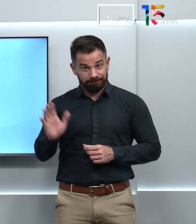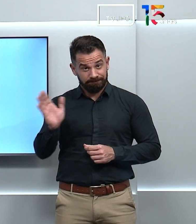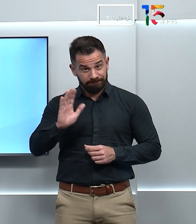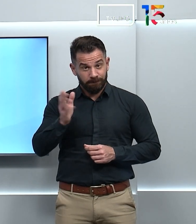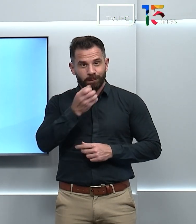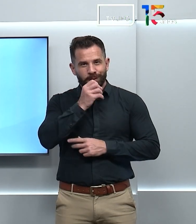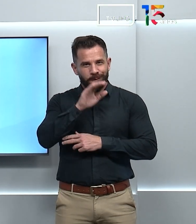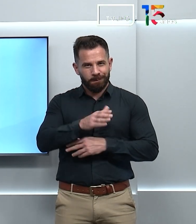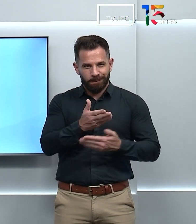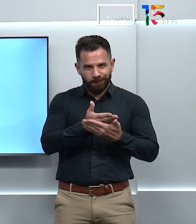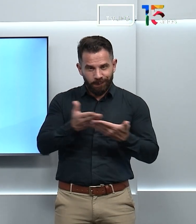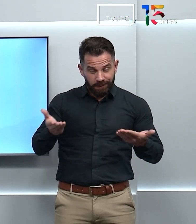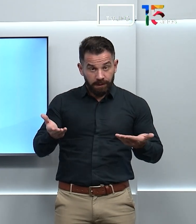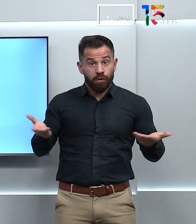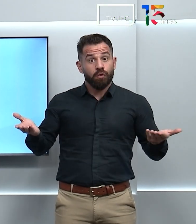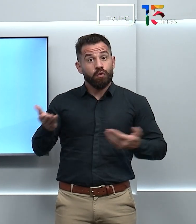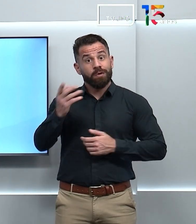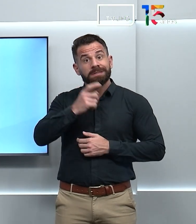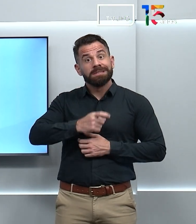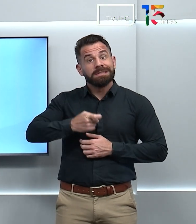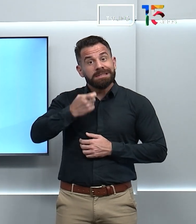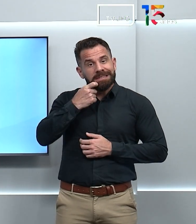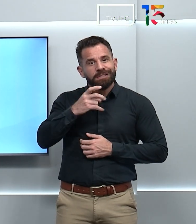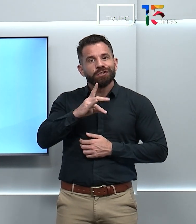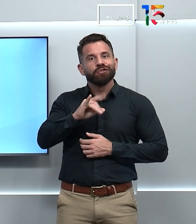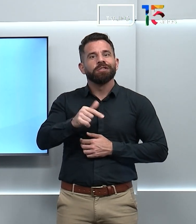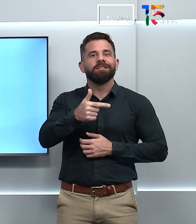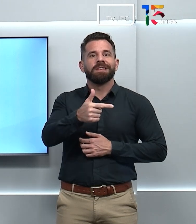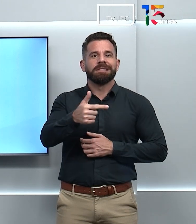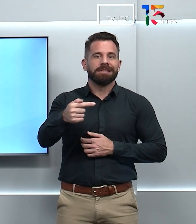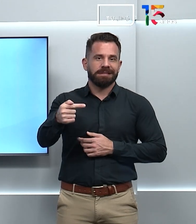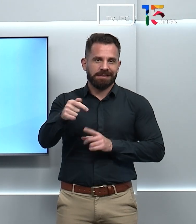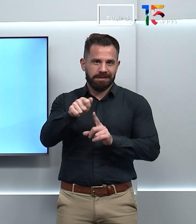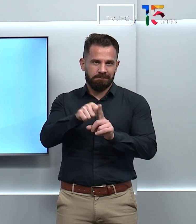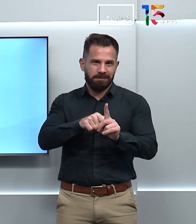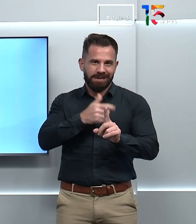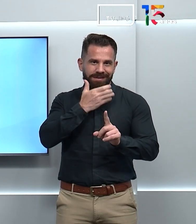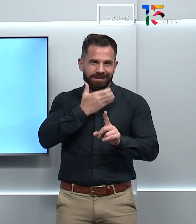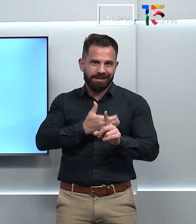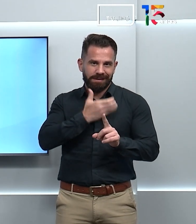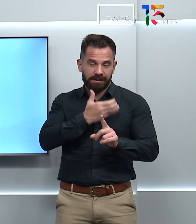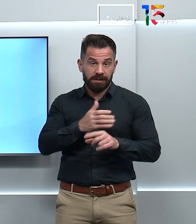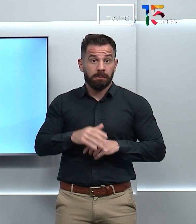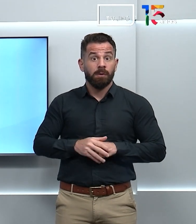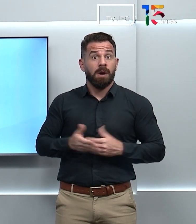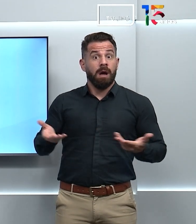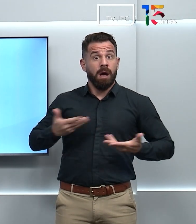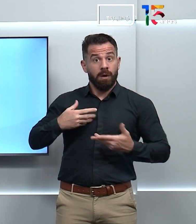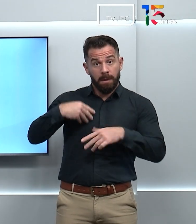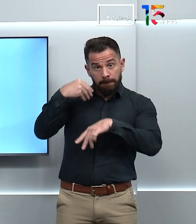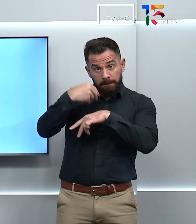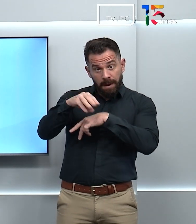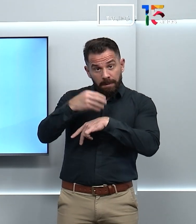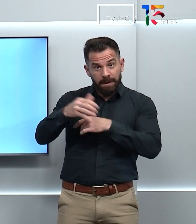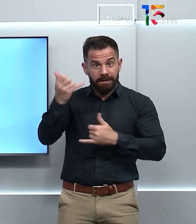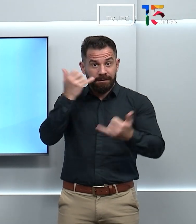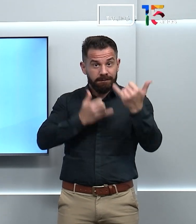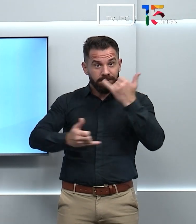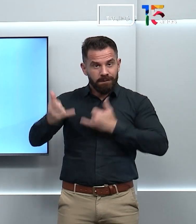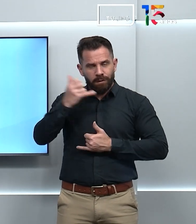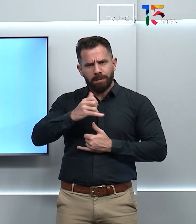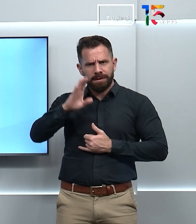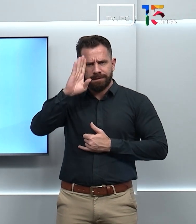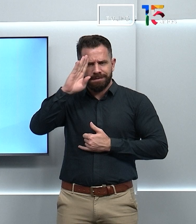Olá, boa tarde. Hoje é sexta-feira, dia 27 de dezembro. Confira a partir de agora as